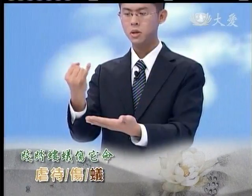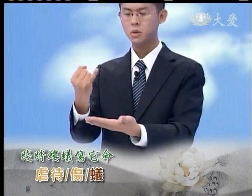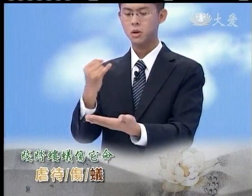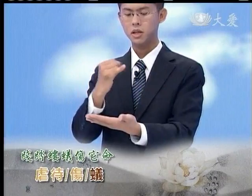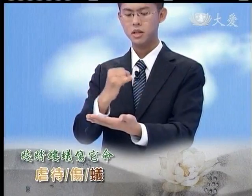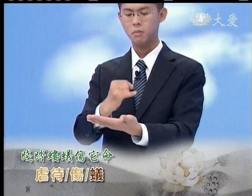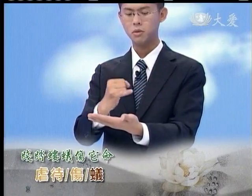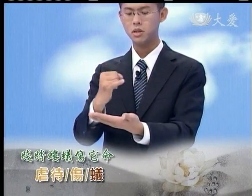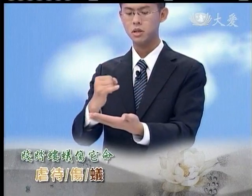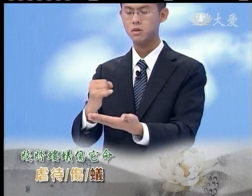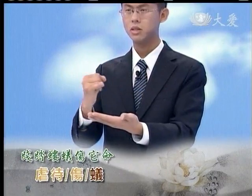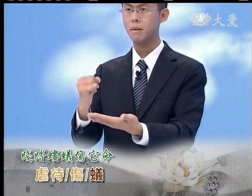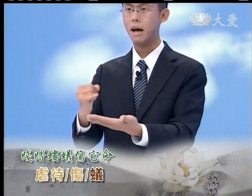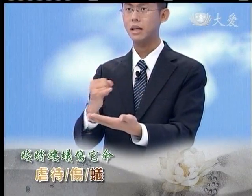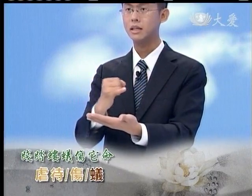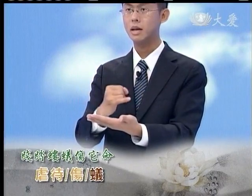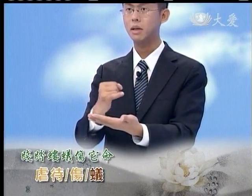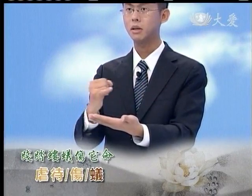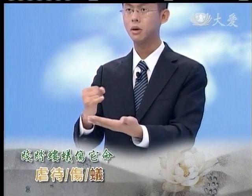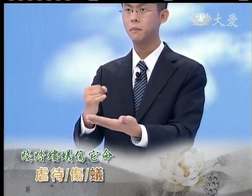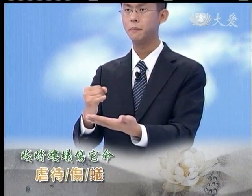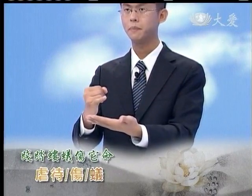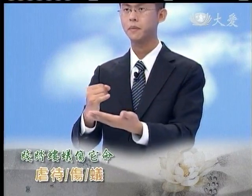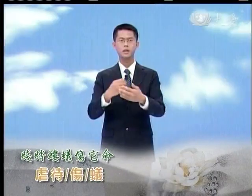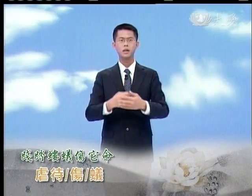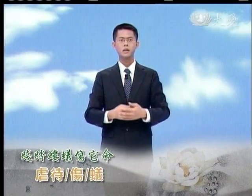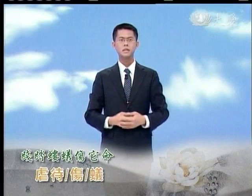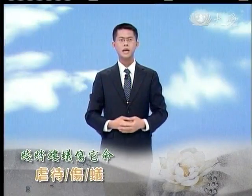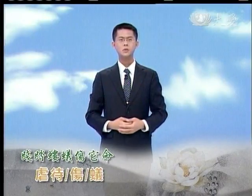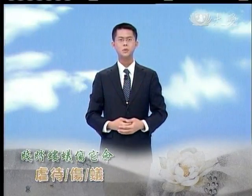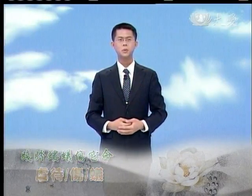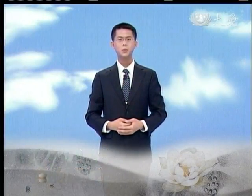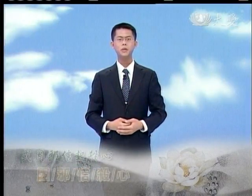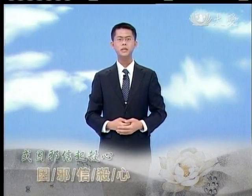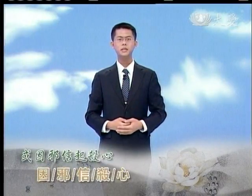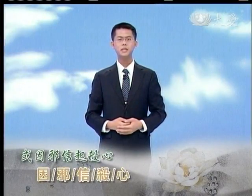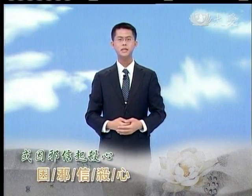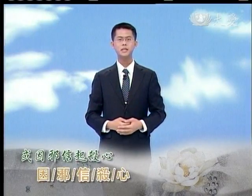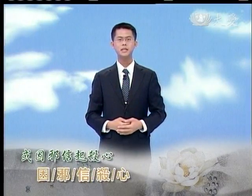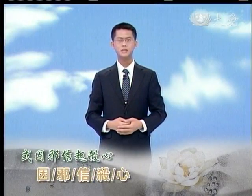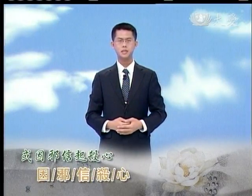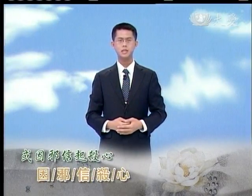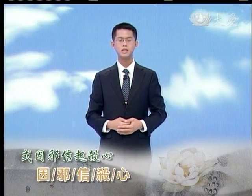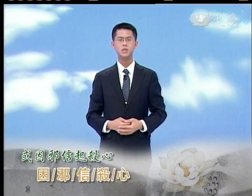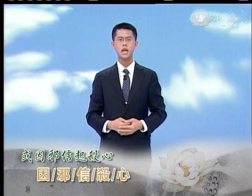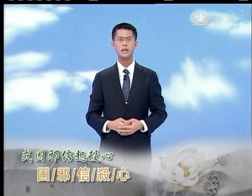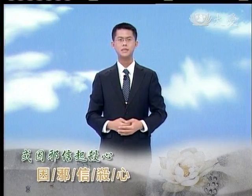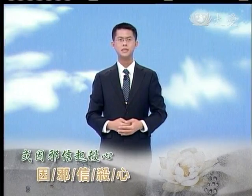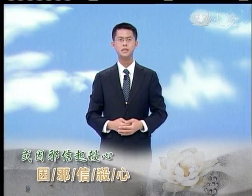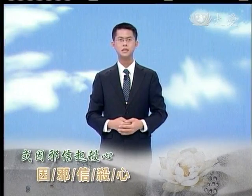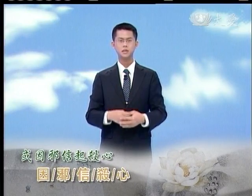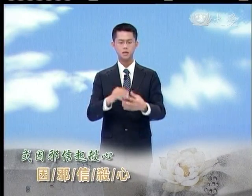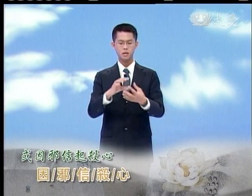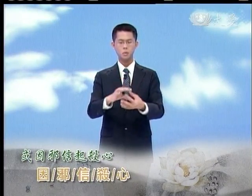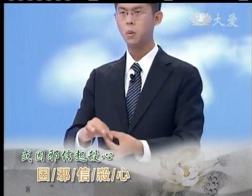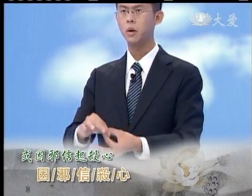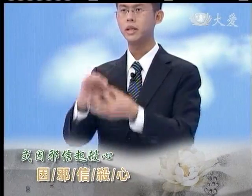右手的小拇指就像蚂蚁在面动。下一句：祸因邪性起杀心，祸